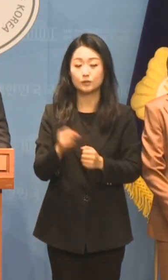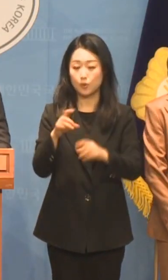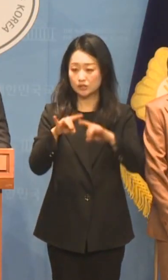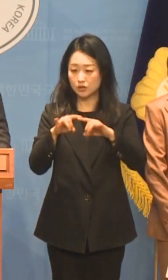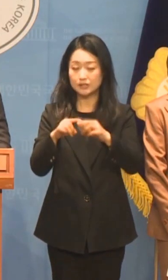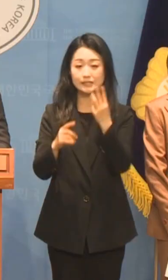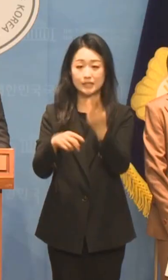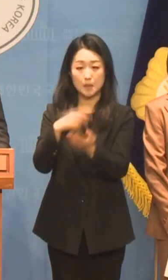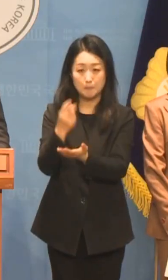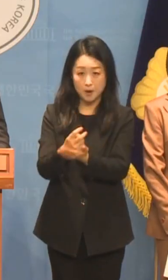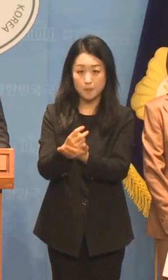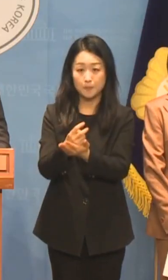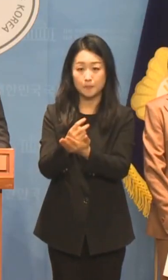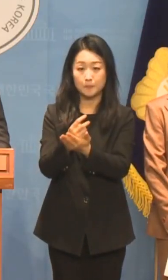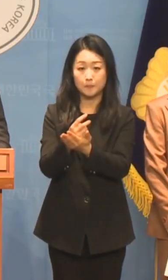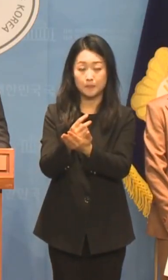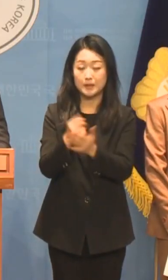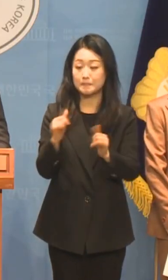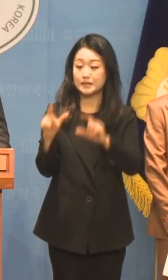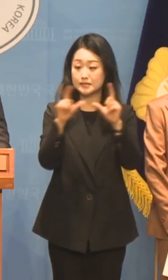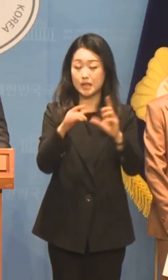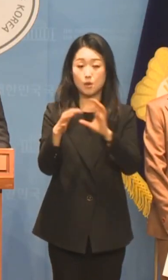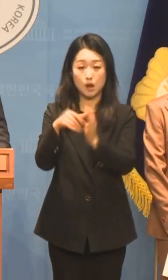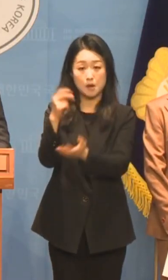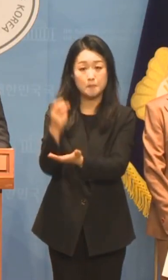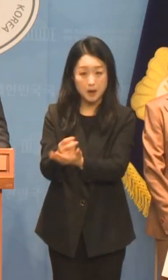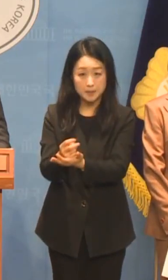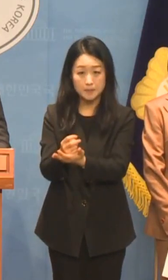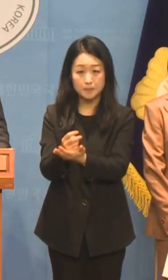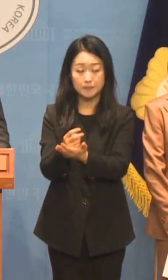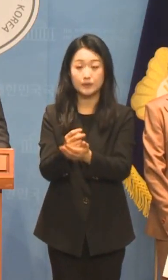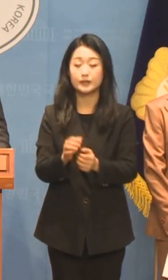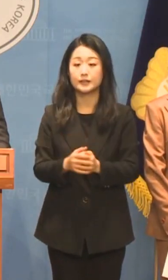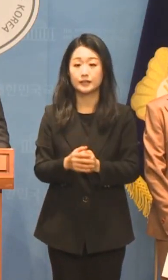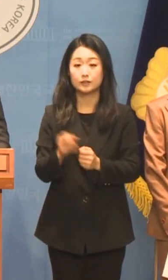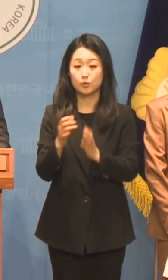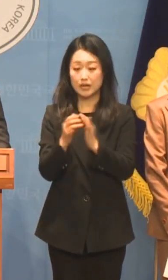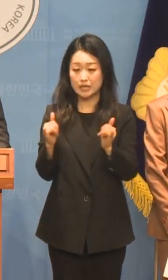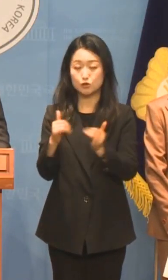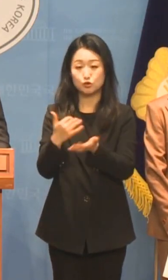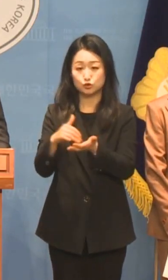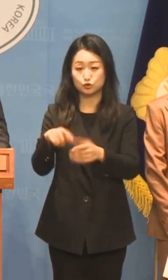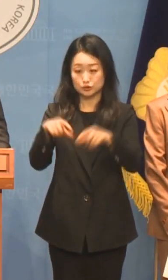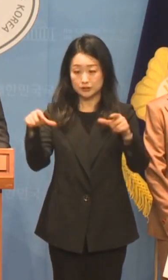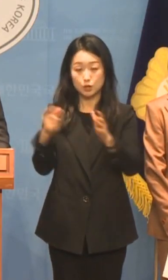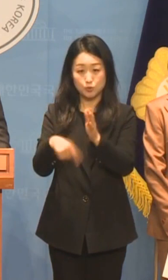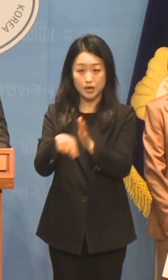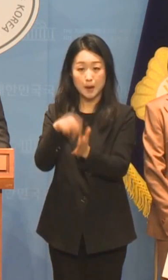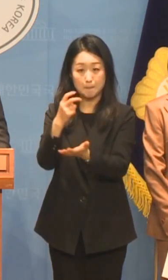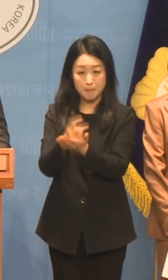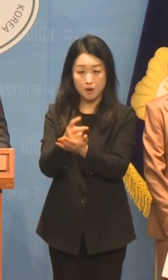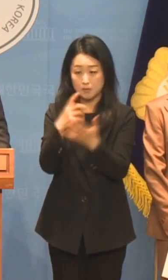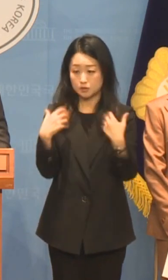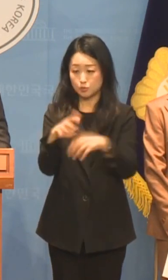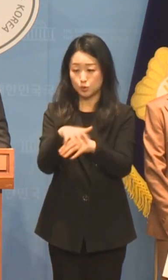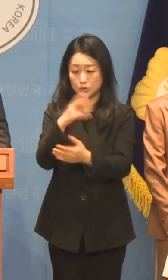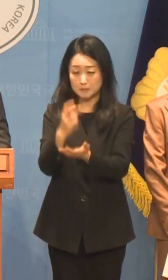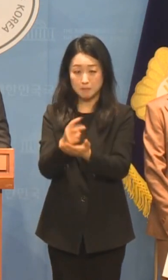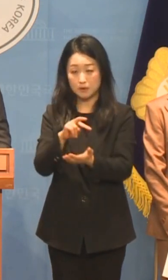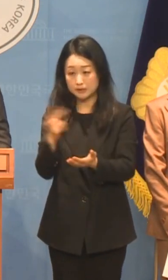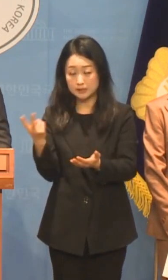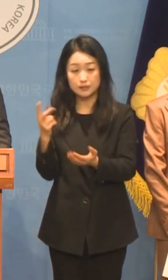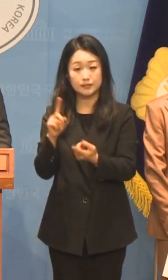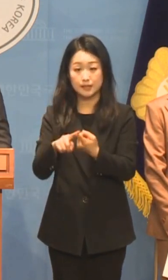3법을 비롯한 각종 민생 법안들과 인구부 신설을 포함한 정부 조직법도 제대로